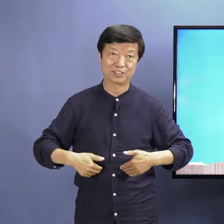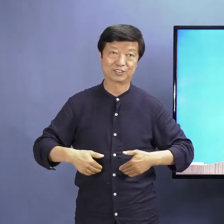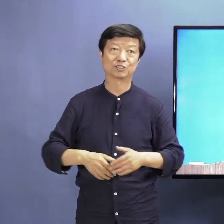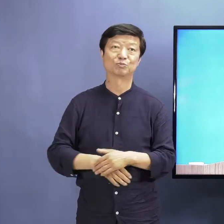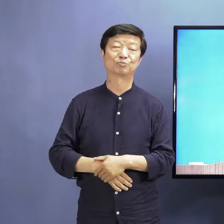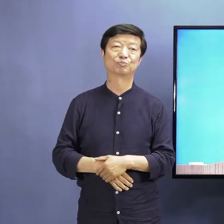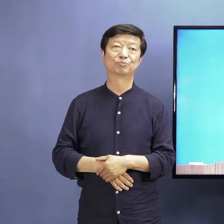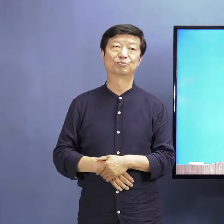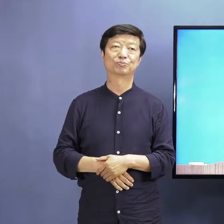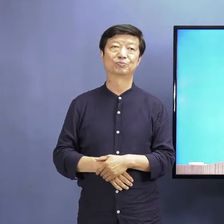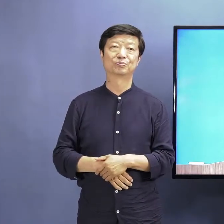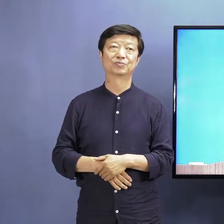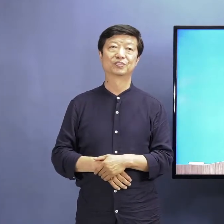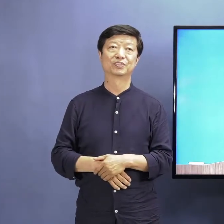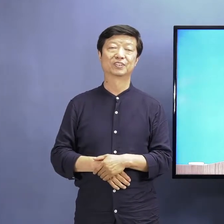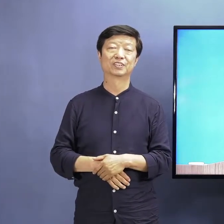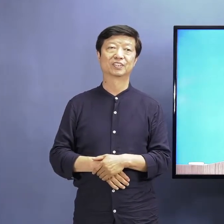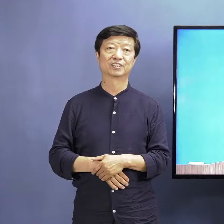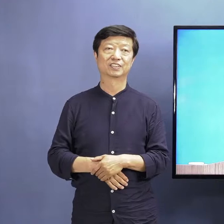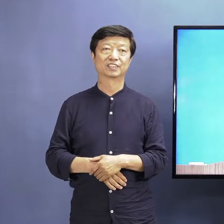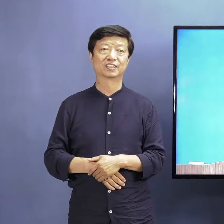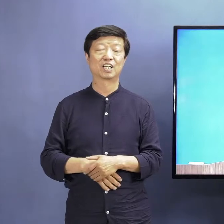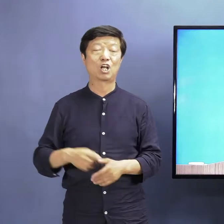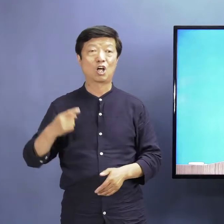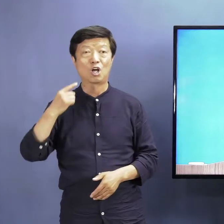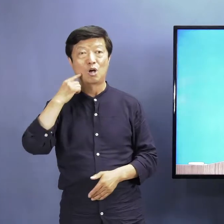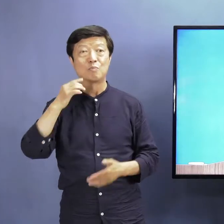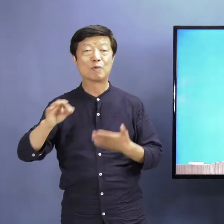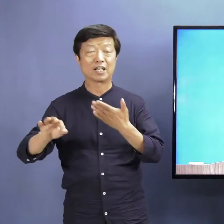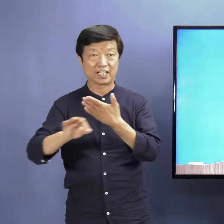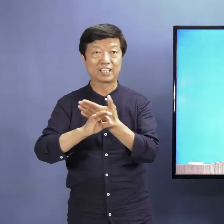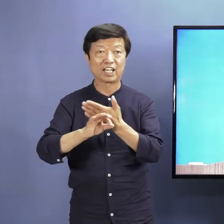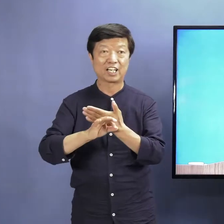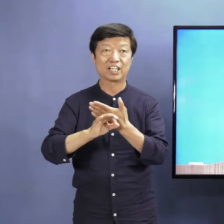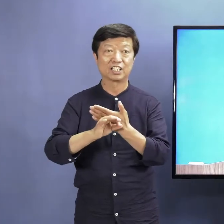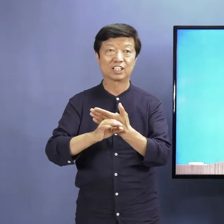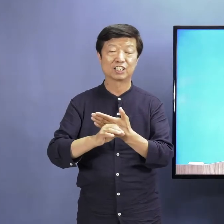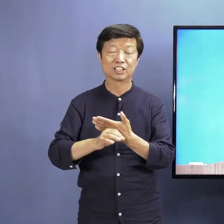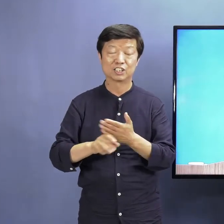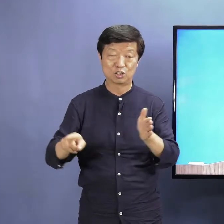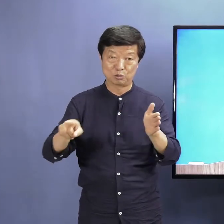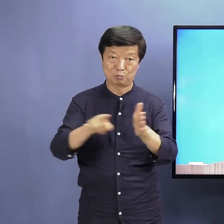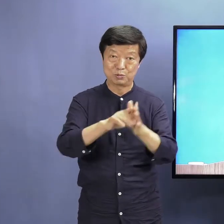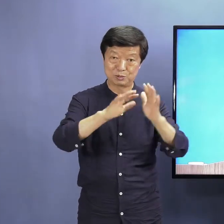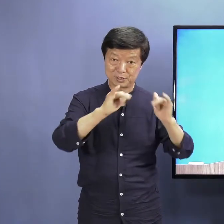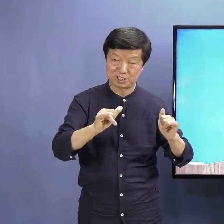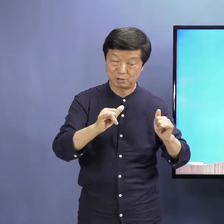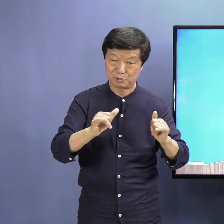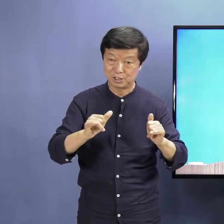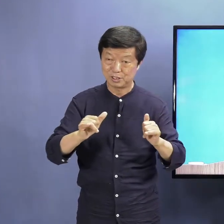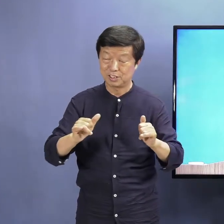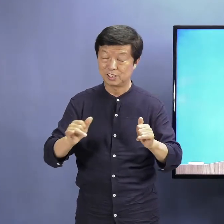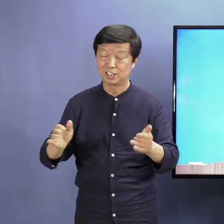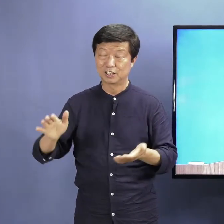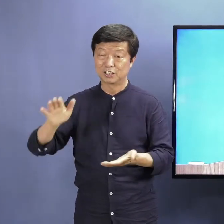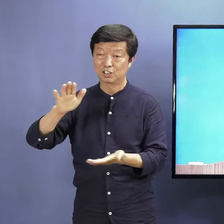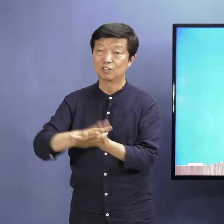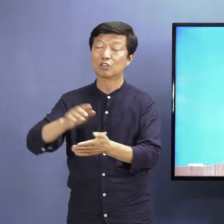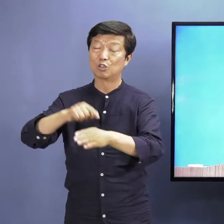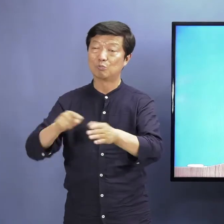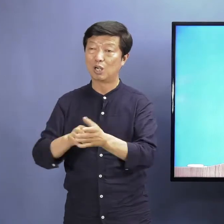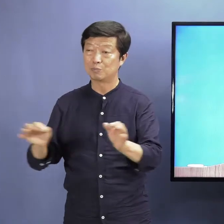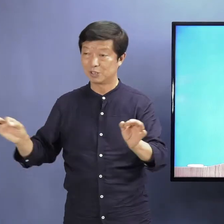것이죠. 그러므로 만약에 신앙의 사람이 열정을 잃어버렸다 그러면 그